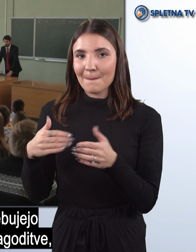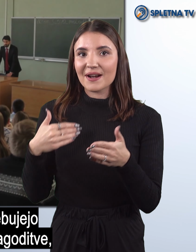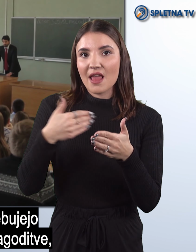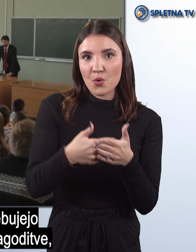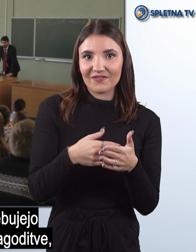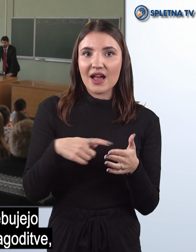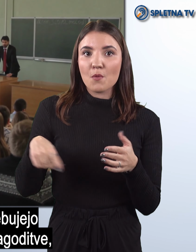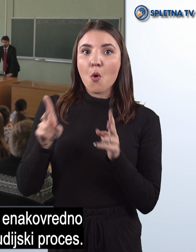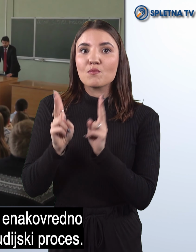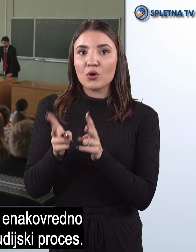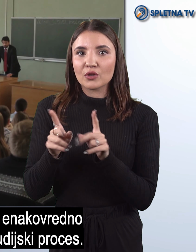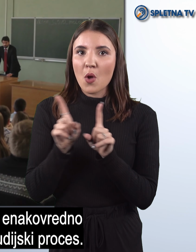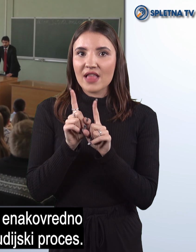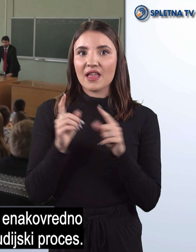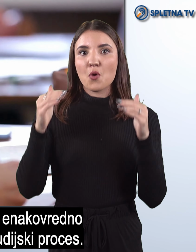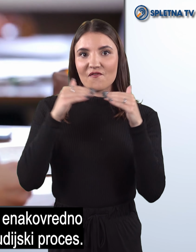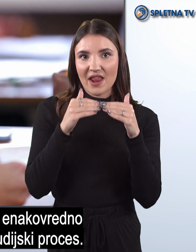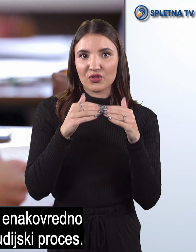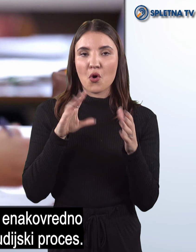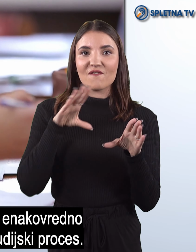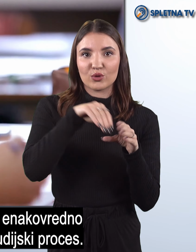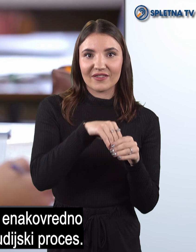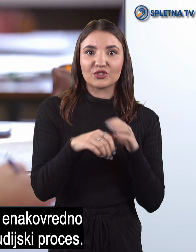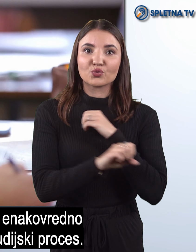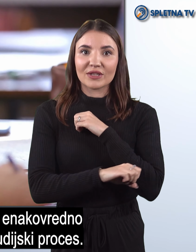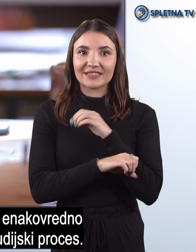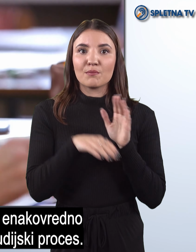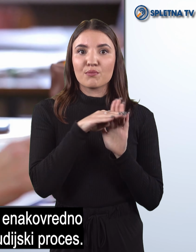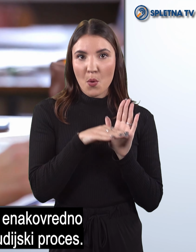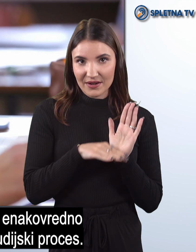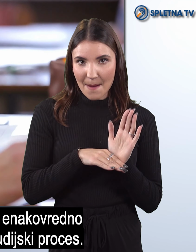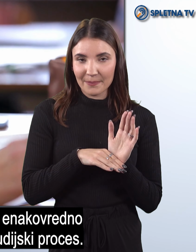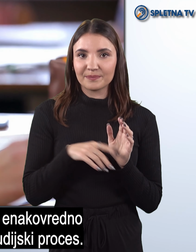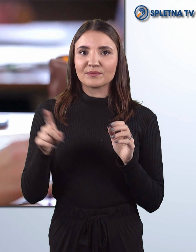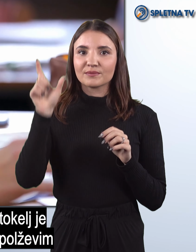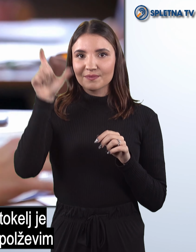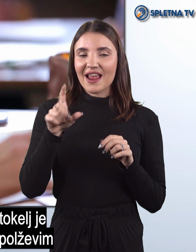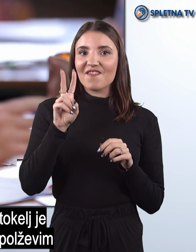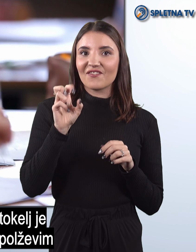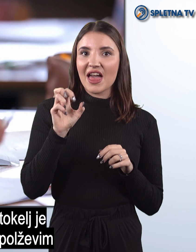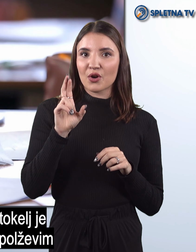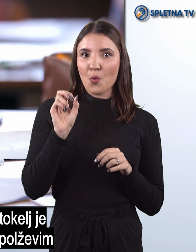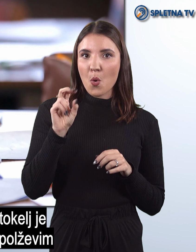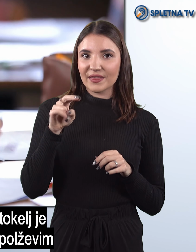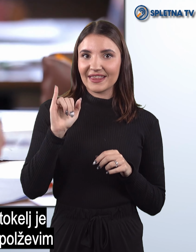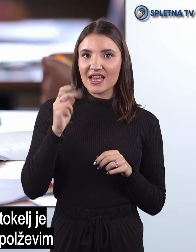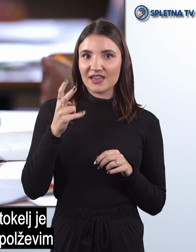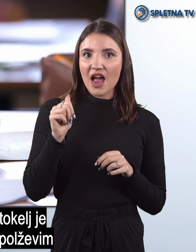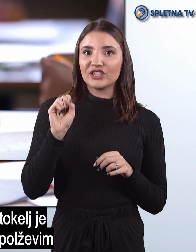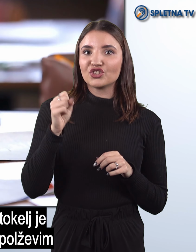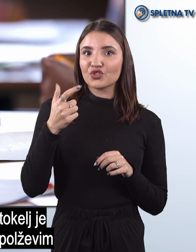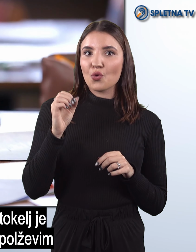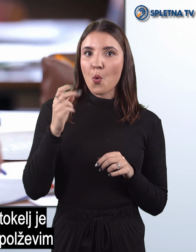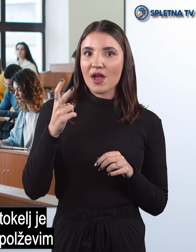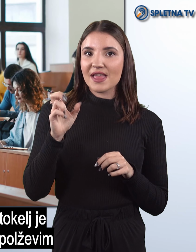različne prilagoditve, ki jim omogočajo enakovredno vključevanje v študijski proces. Veronika Štokelj je študentka